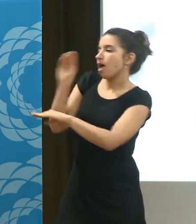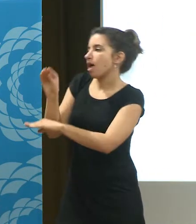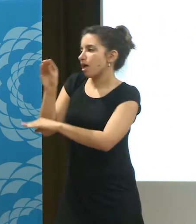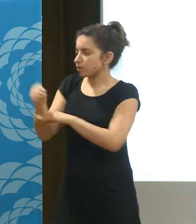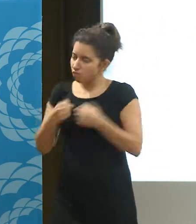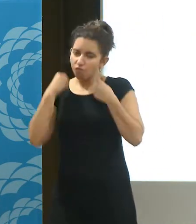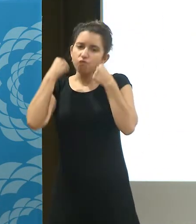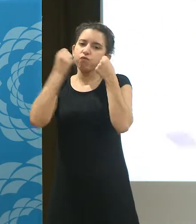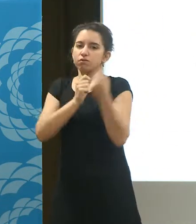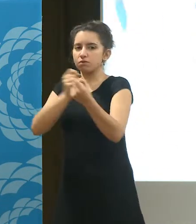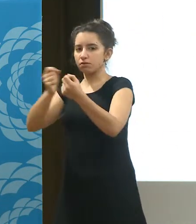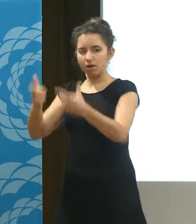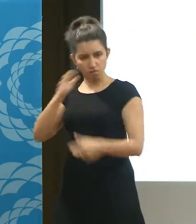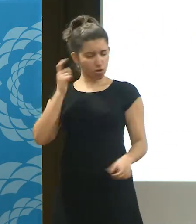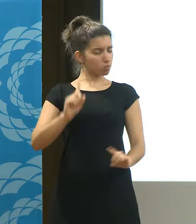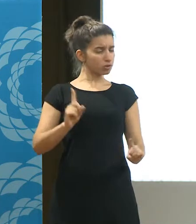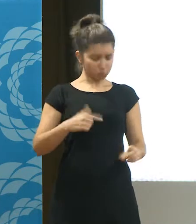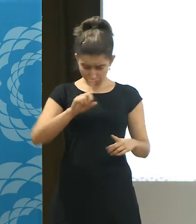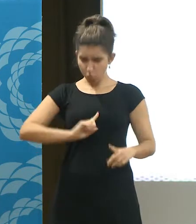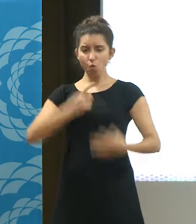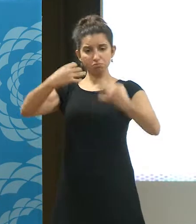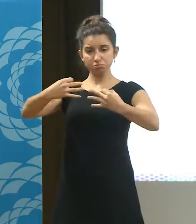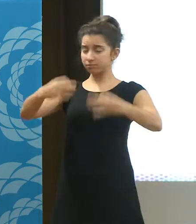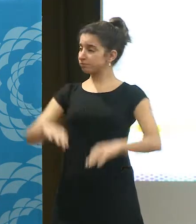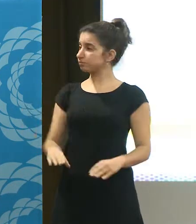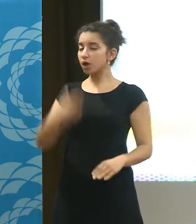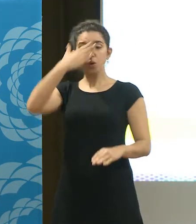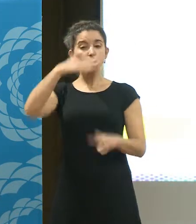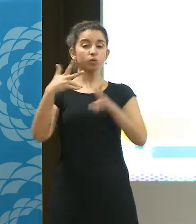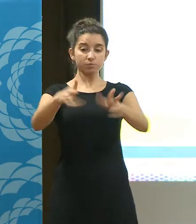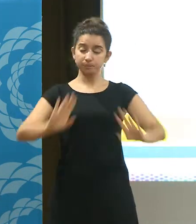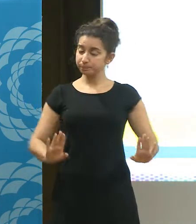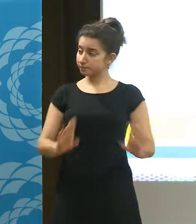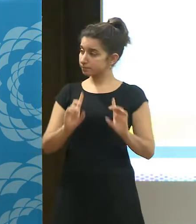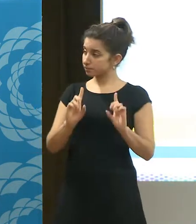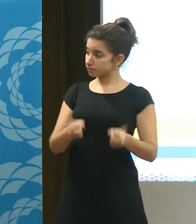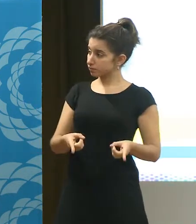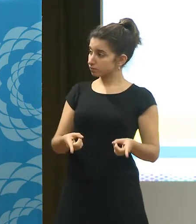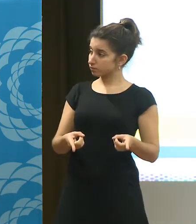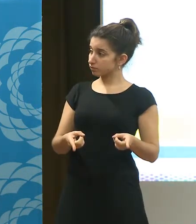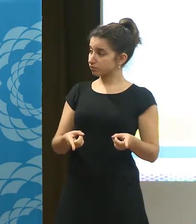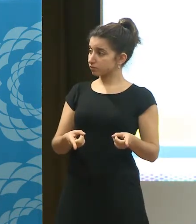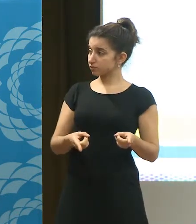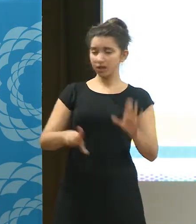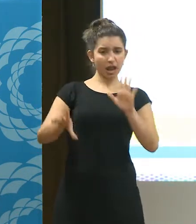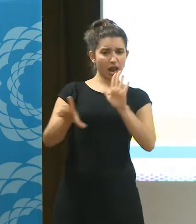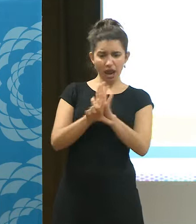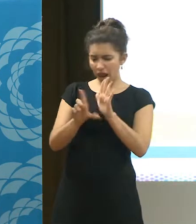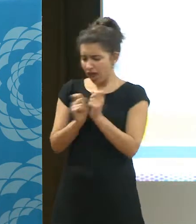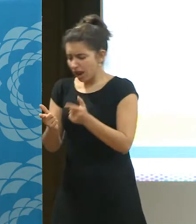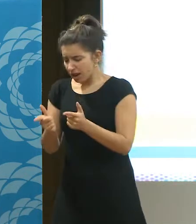voces saliendo. Y no tenemos vergüenza, lo hacemos con mucho orgullo. Por último, también otra cosa que nos aqueja mucho es el reconocimiento legal y